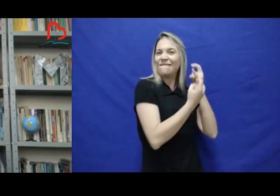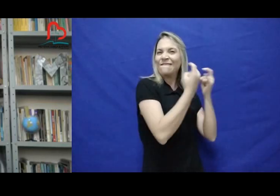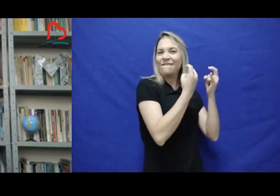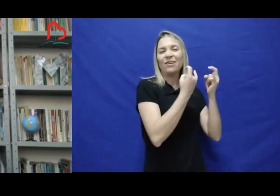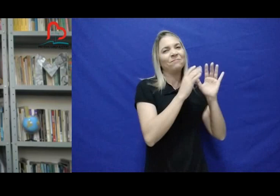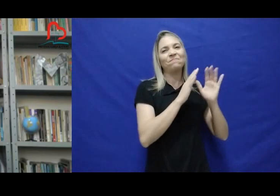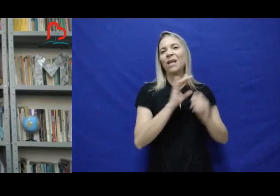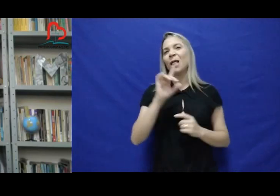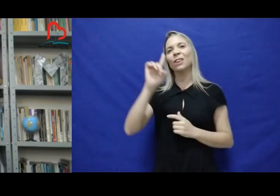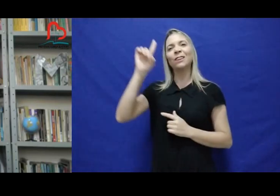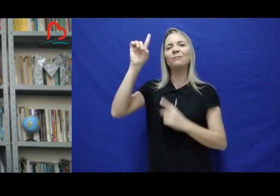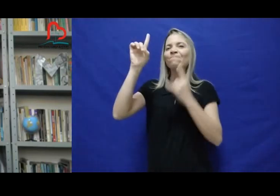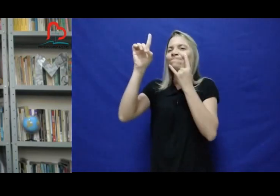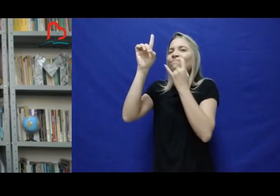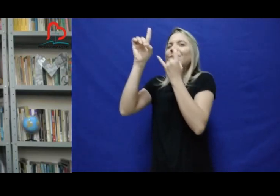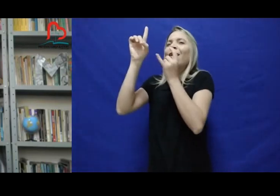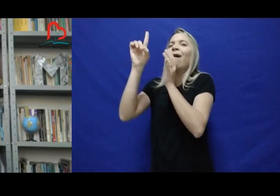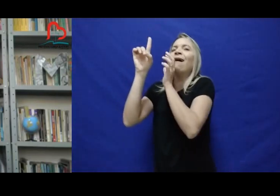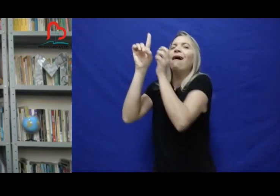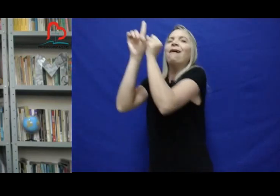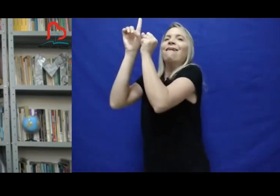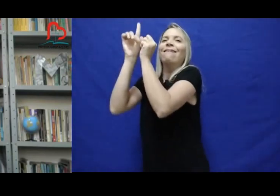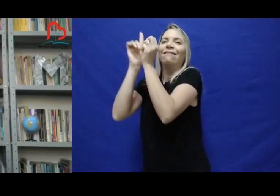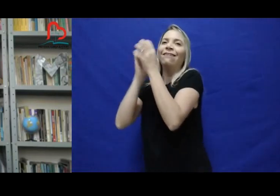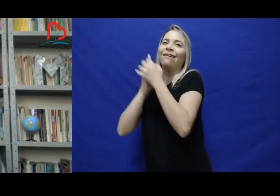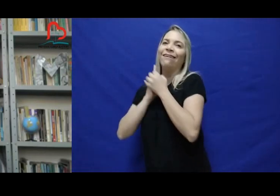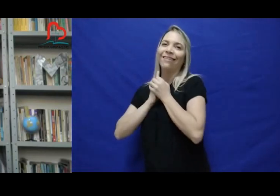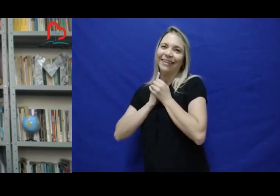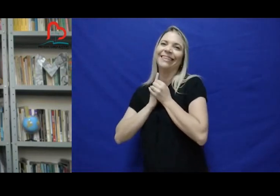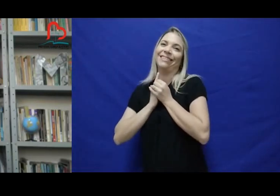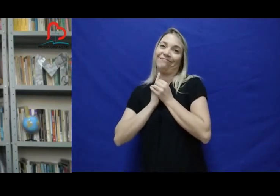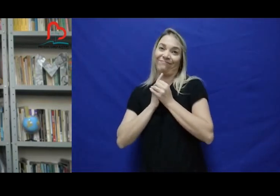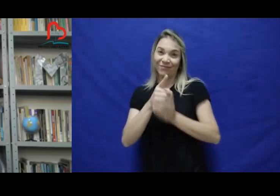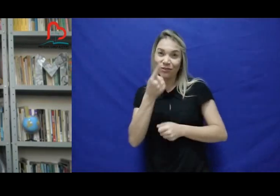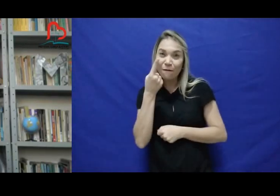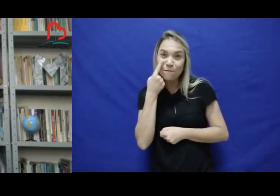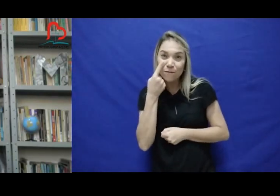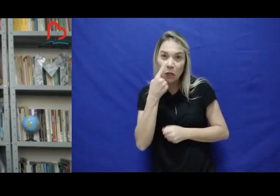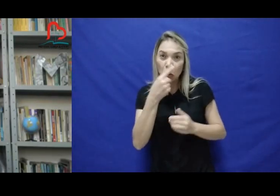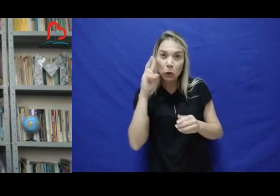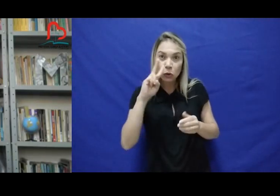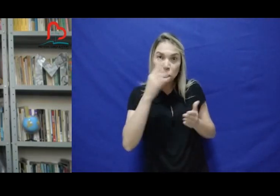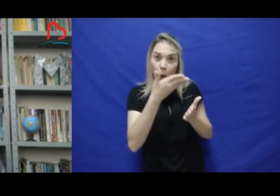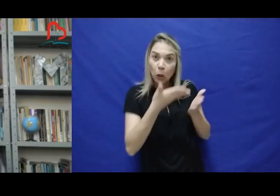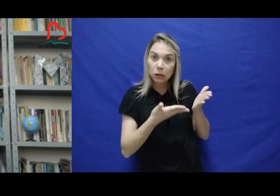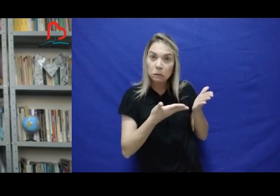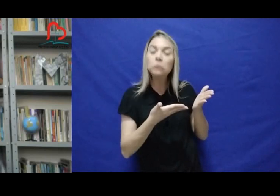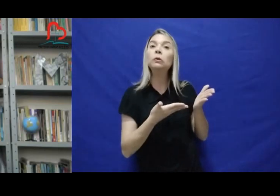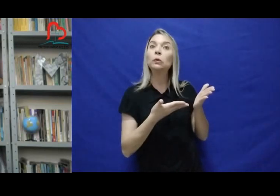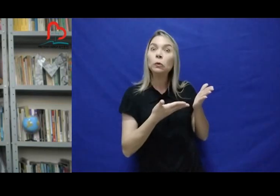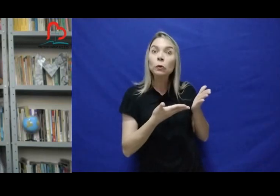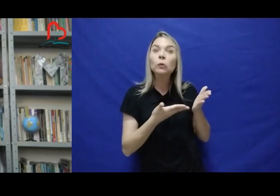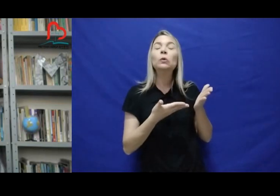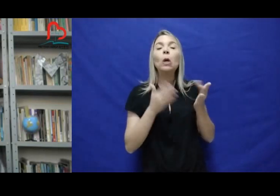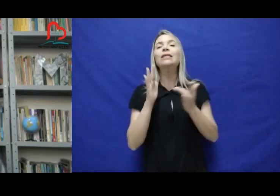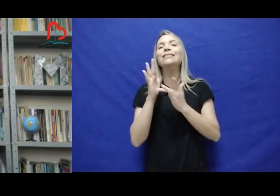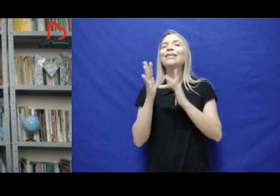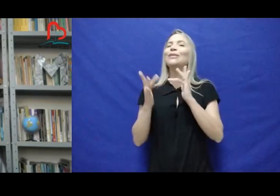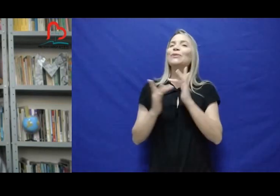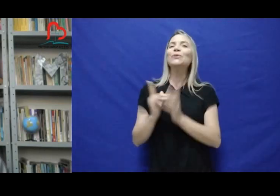nele podemos encontrar. A palavra do Senhor nos mostra Jesus sendo